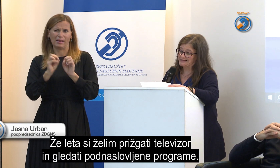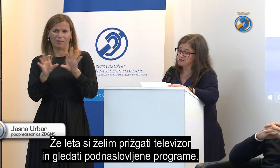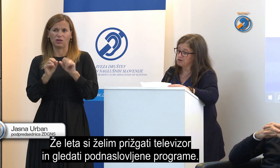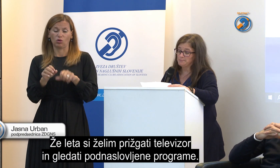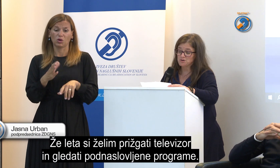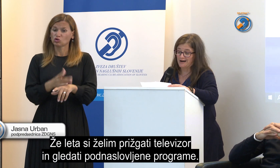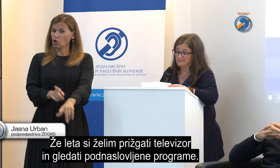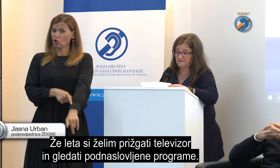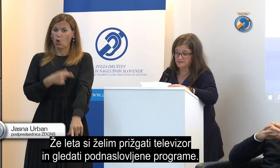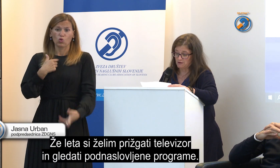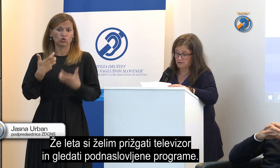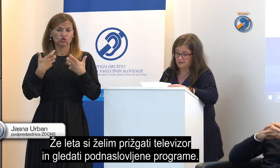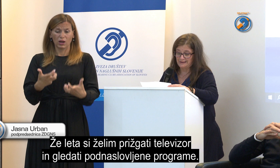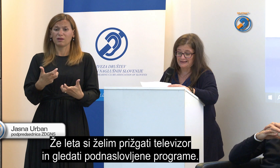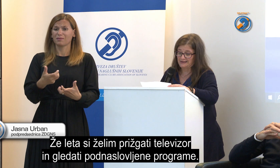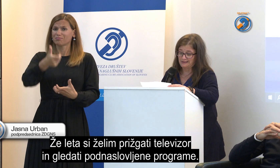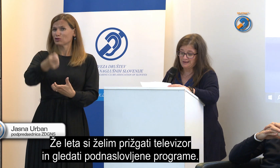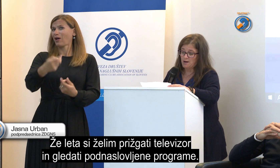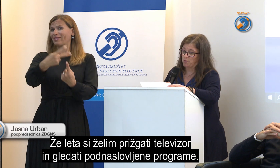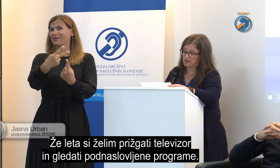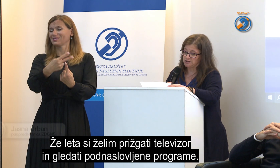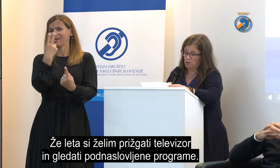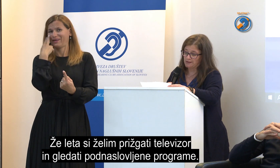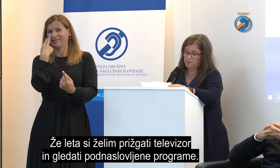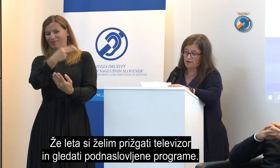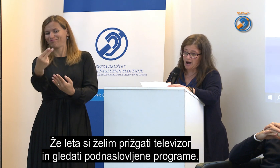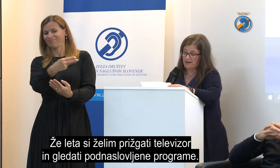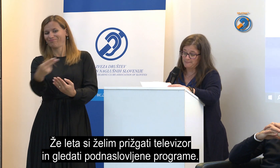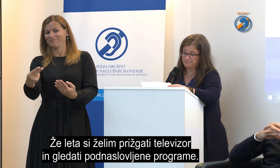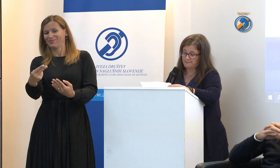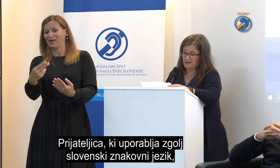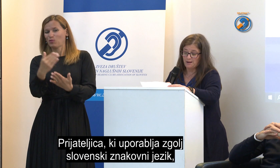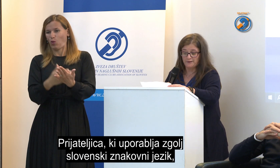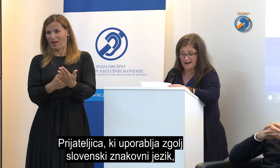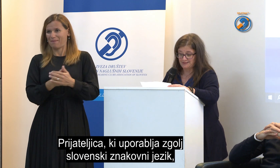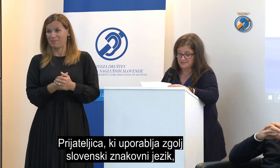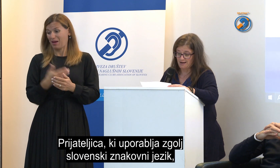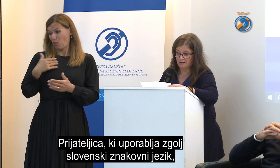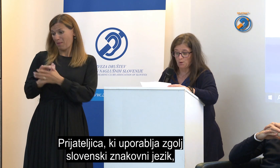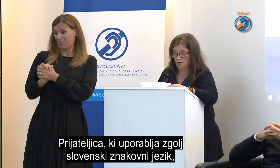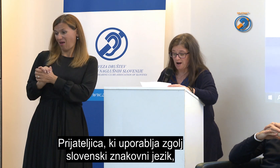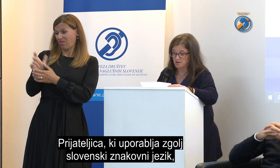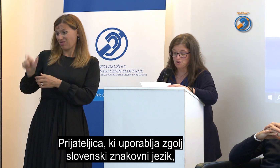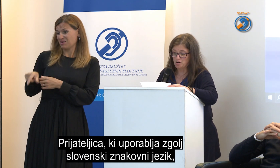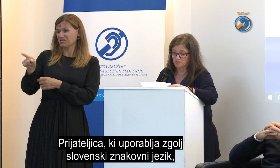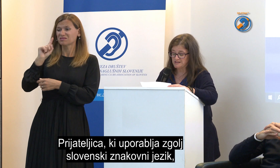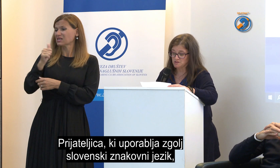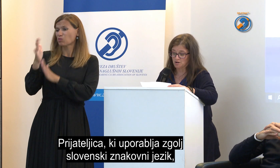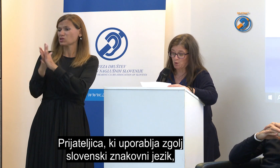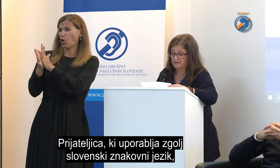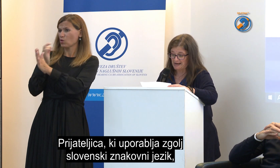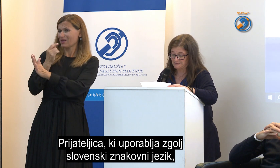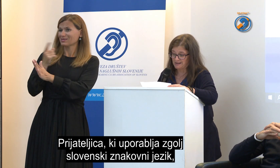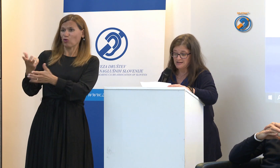Že leta si želim prižgati televizor in gledati podnaslovljene programe. Prijateljica, ki uporablja zgolj